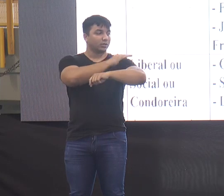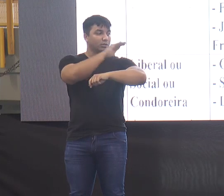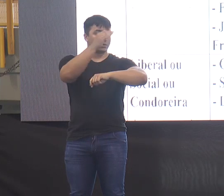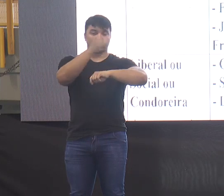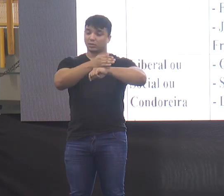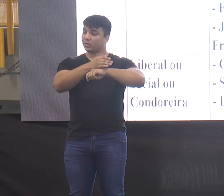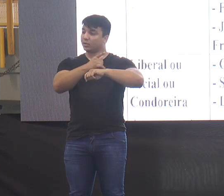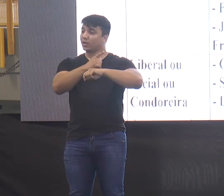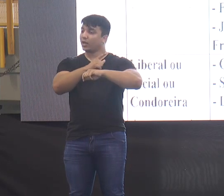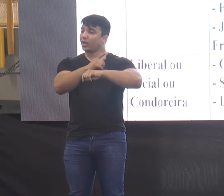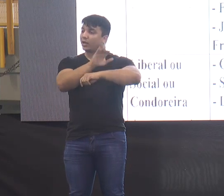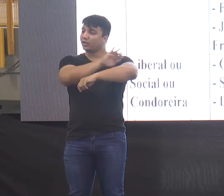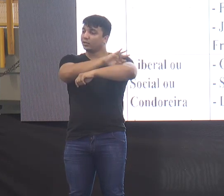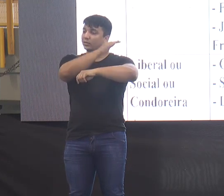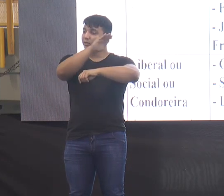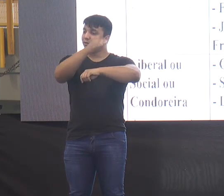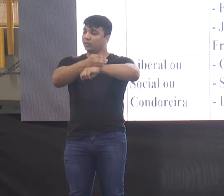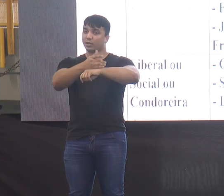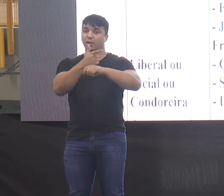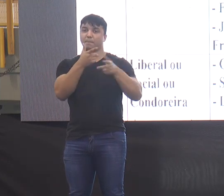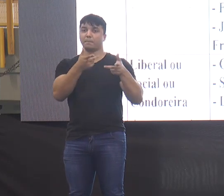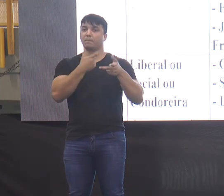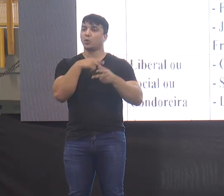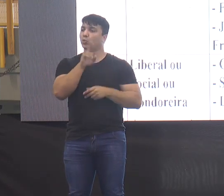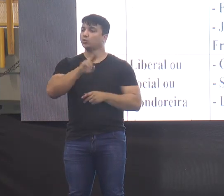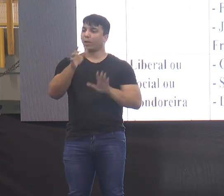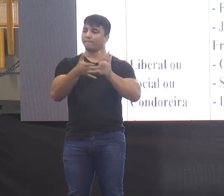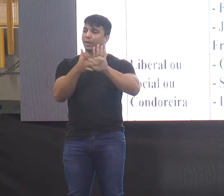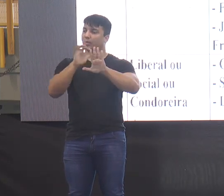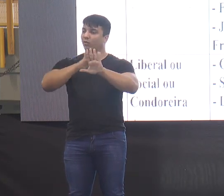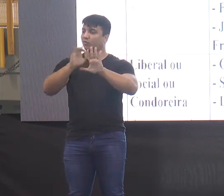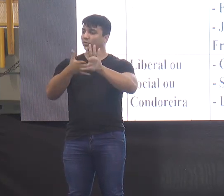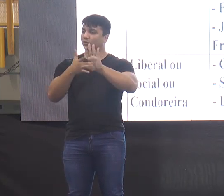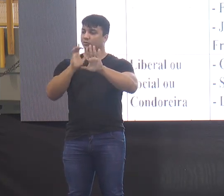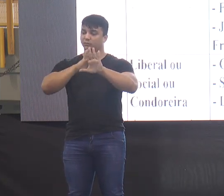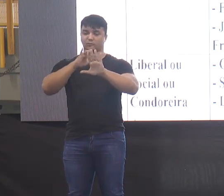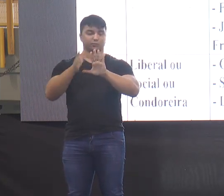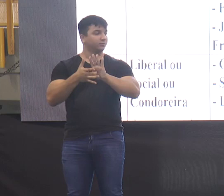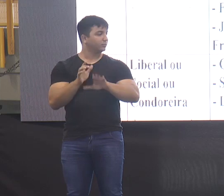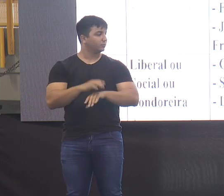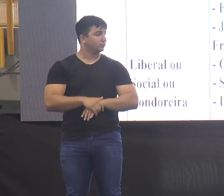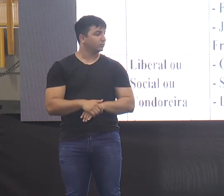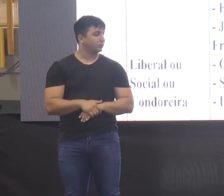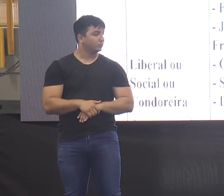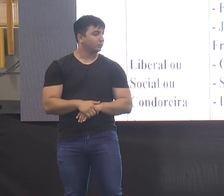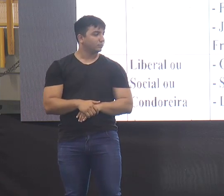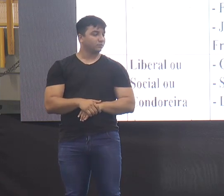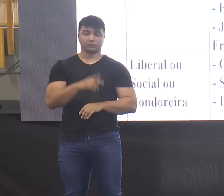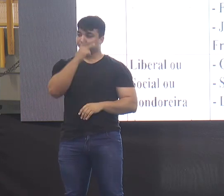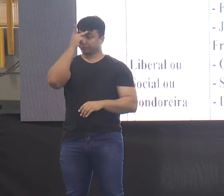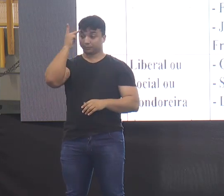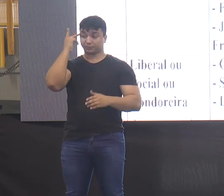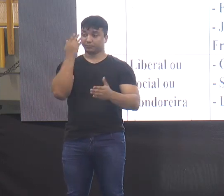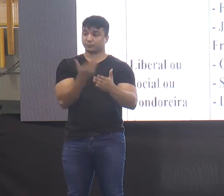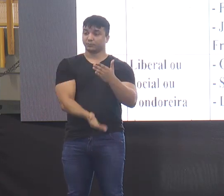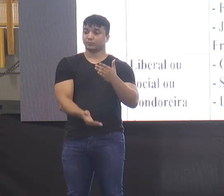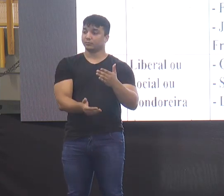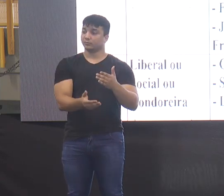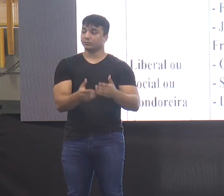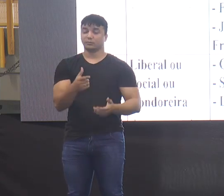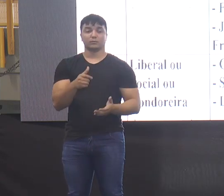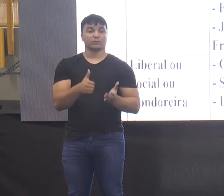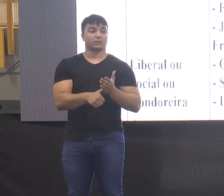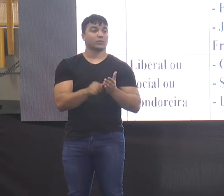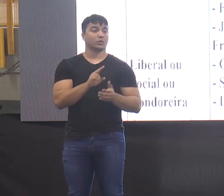como uma espécie de metáfora. Foi que houve? Perderam? Alguém